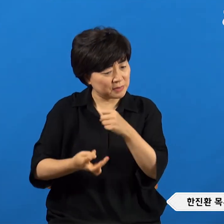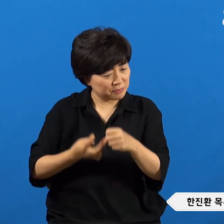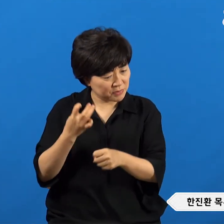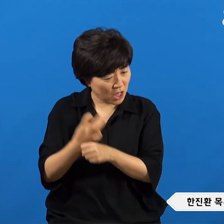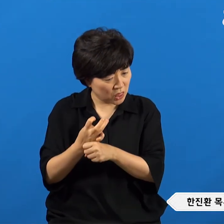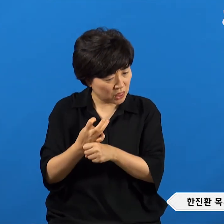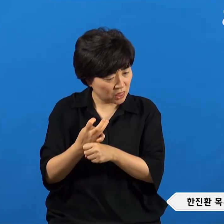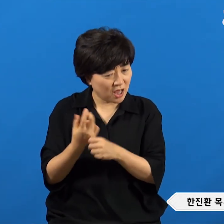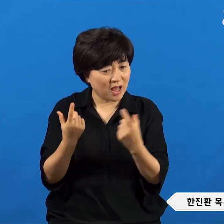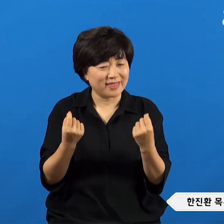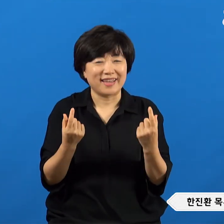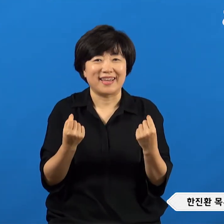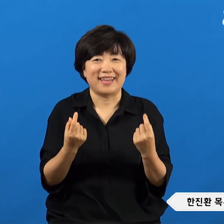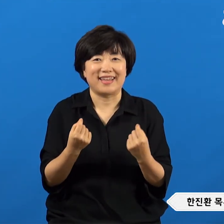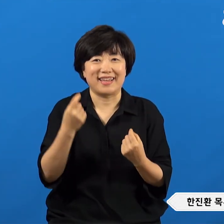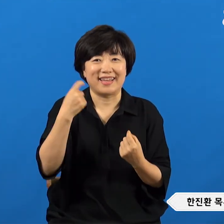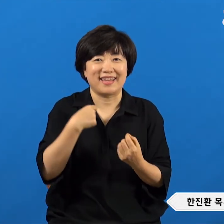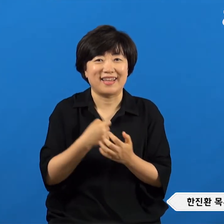것 같습니다.